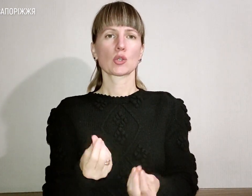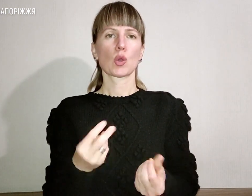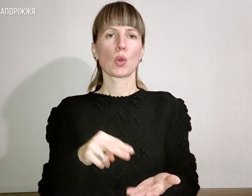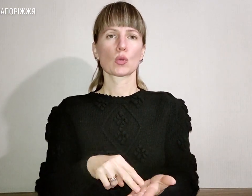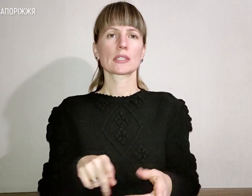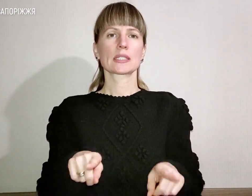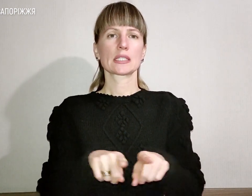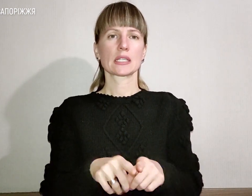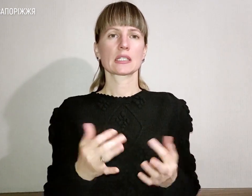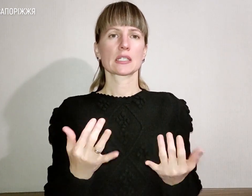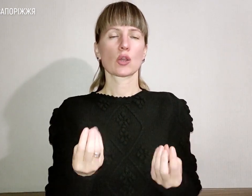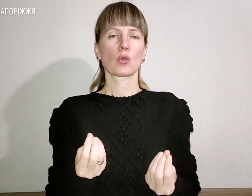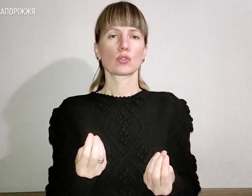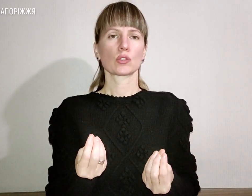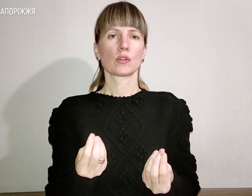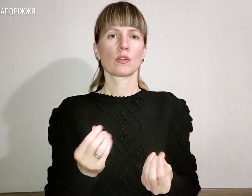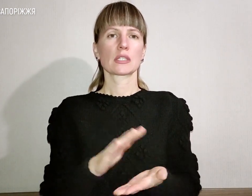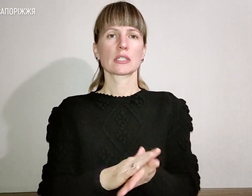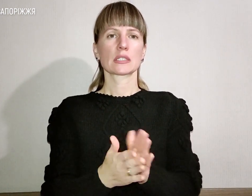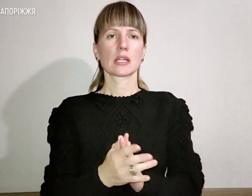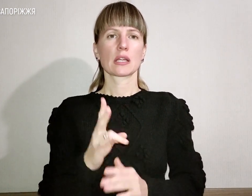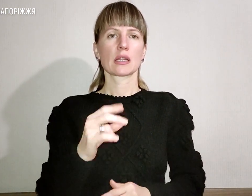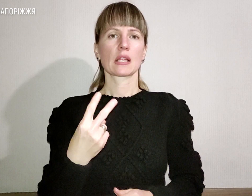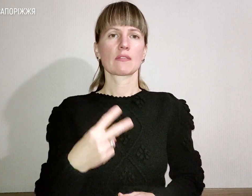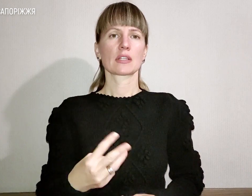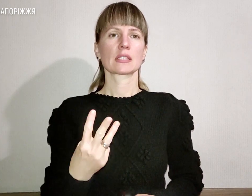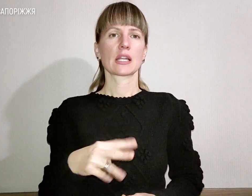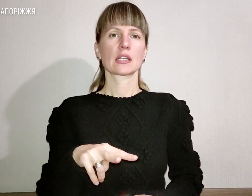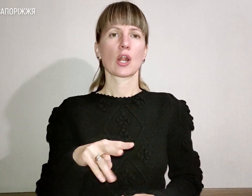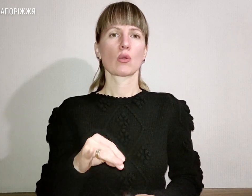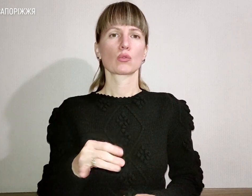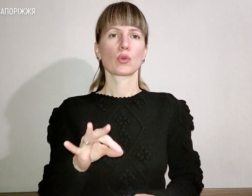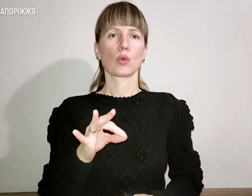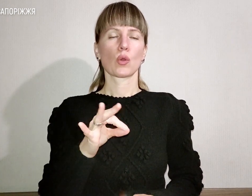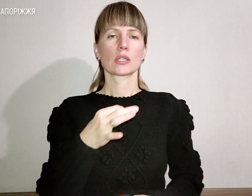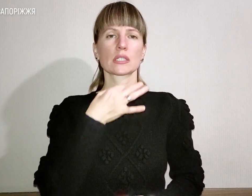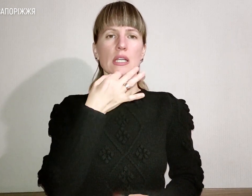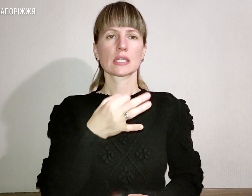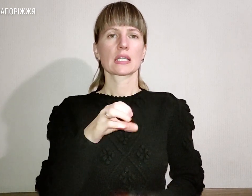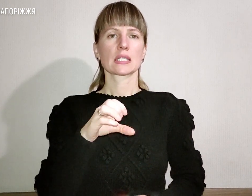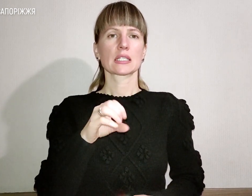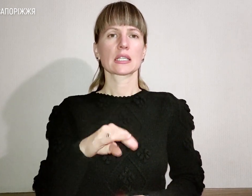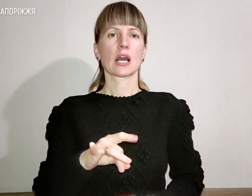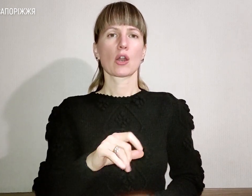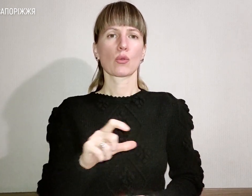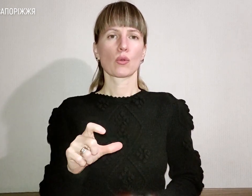стільки, скільки коштувало станом на 23 лютого, зазначив Олександр Старух.